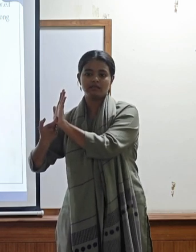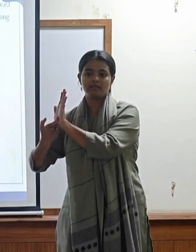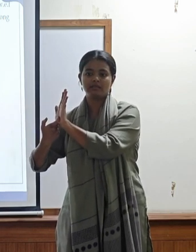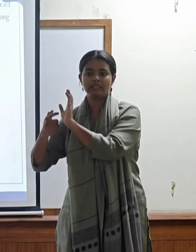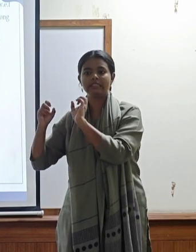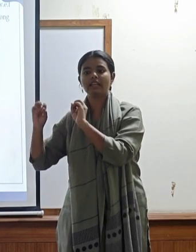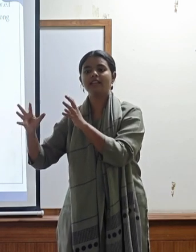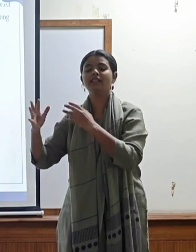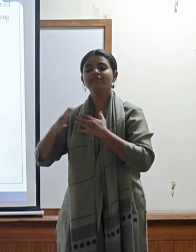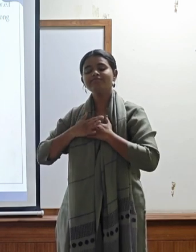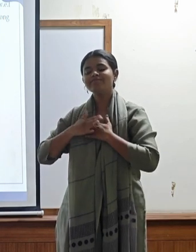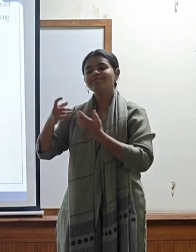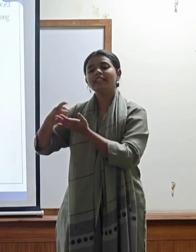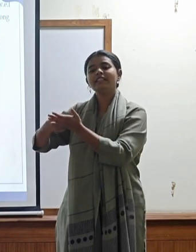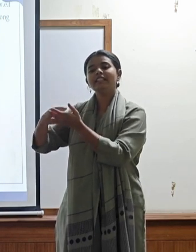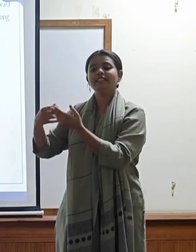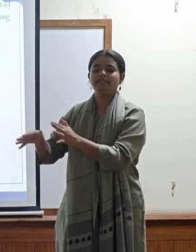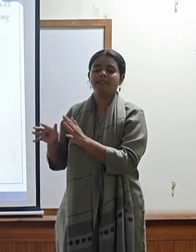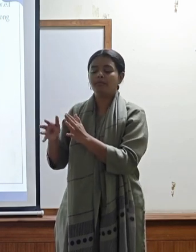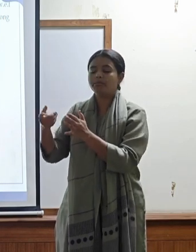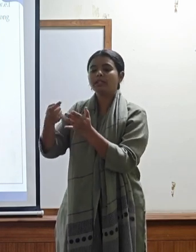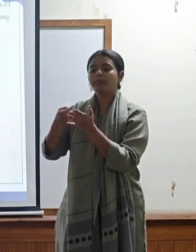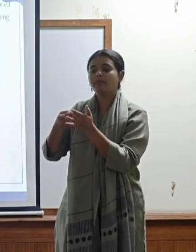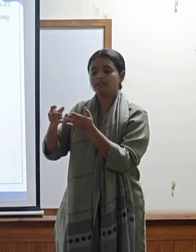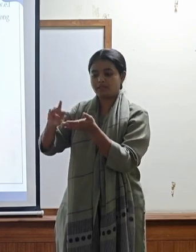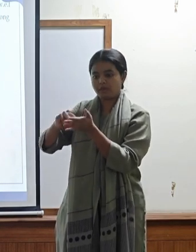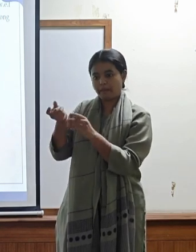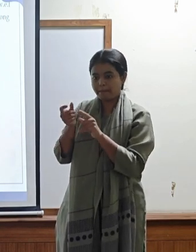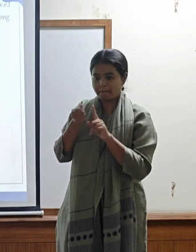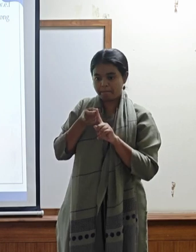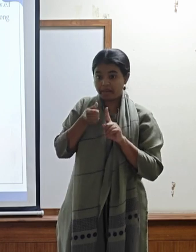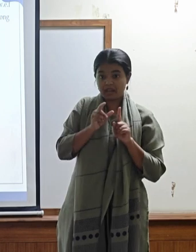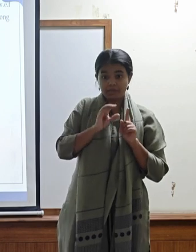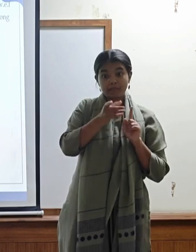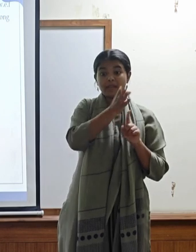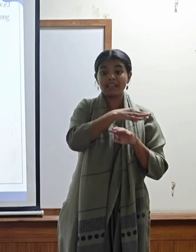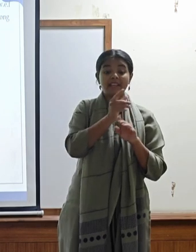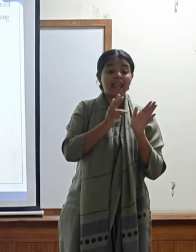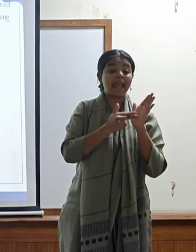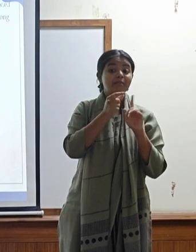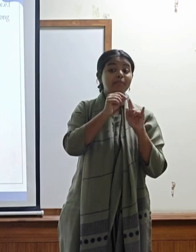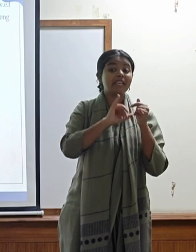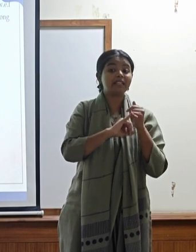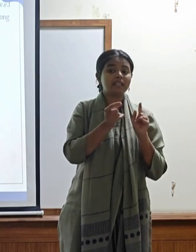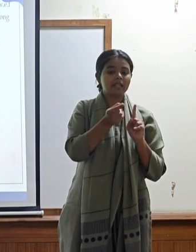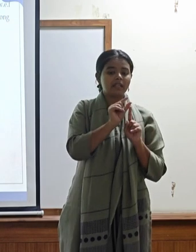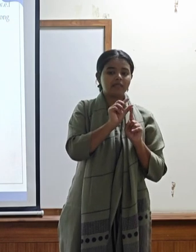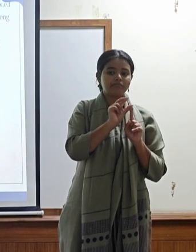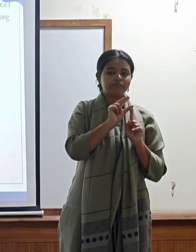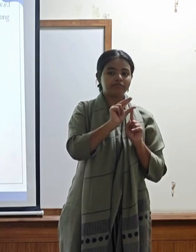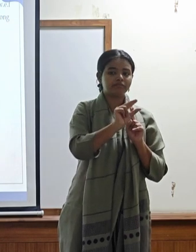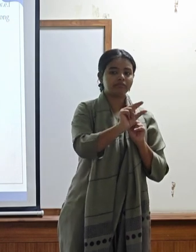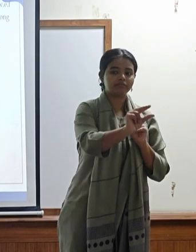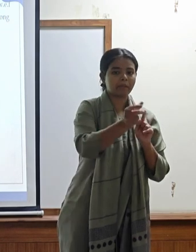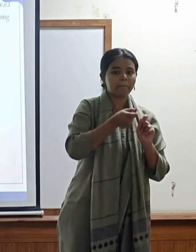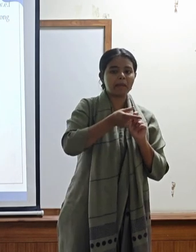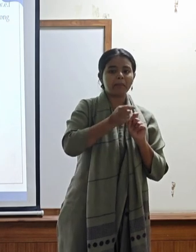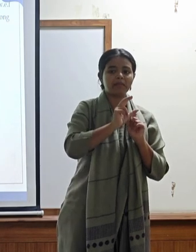उससे आपकी जो पेंशन है वो इंक्रीज होती रहेगी जैसे जैसे डीआर का रेट इंक्रीज होगा.